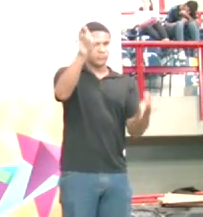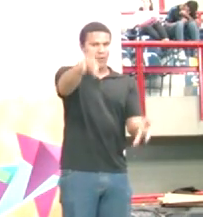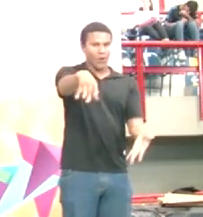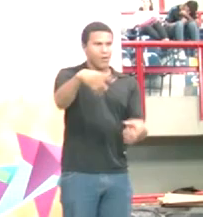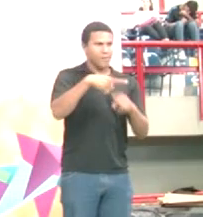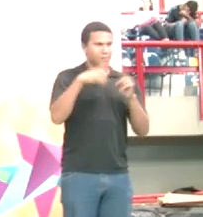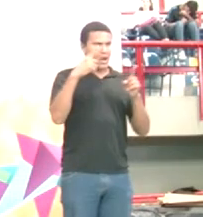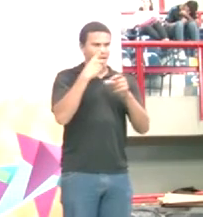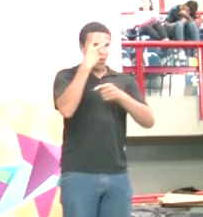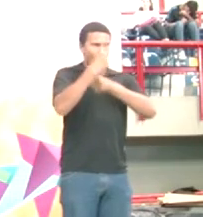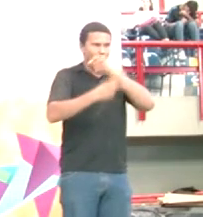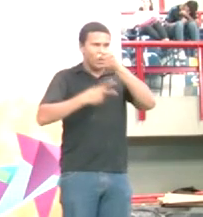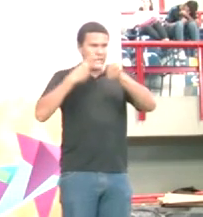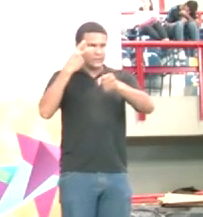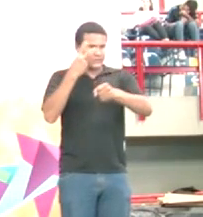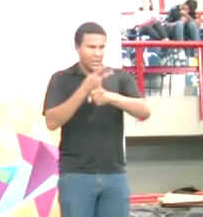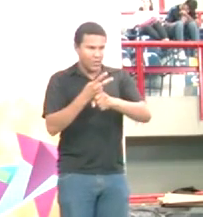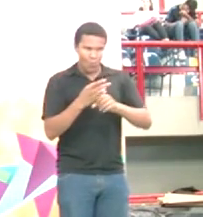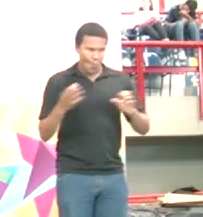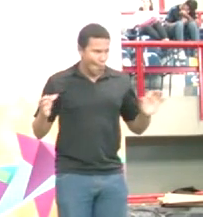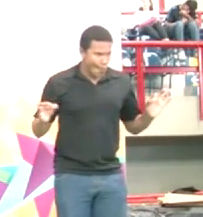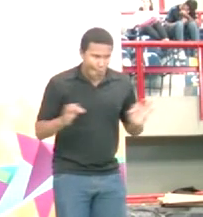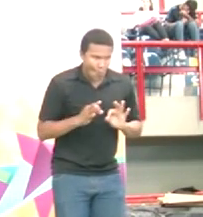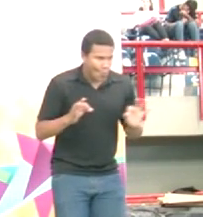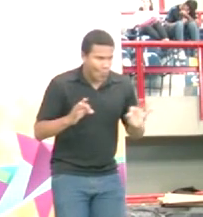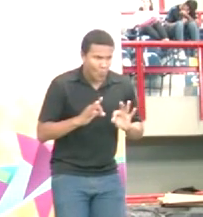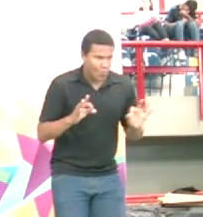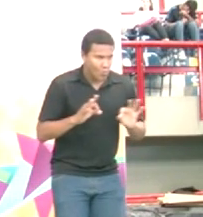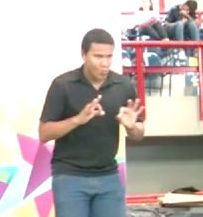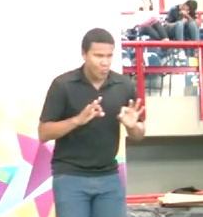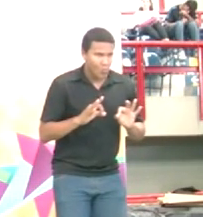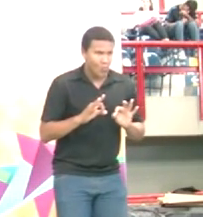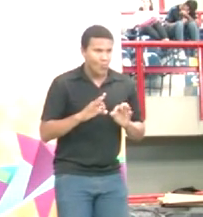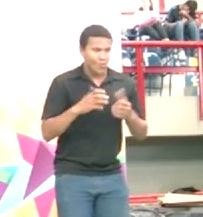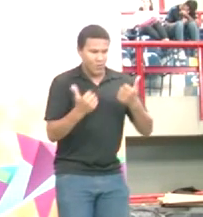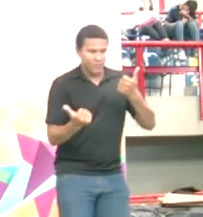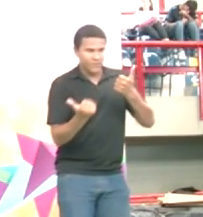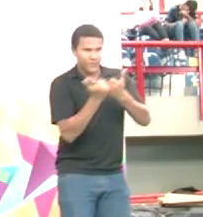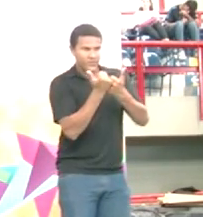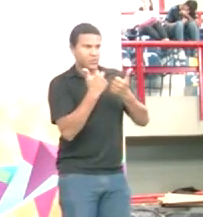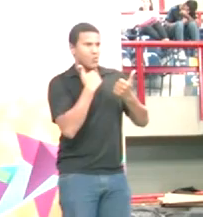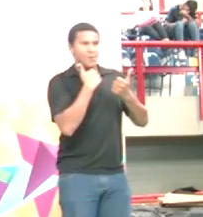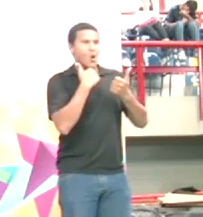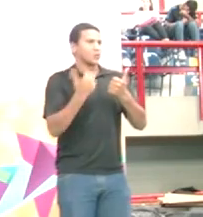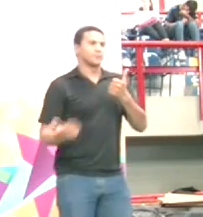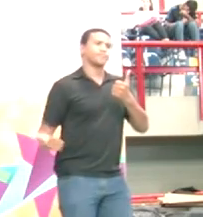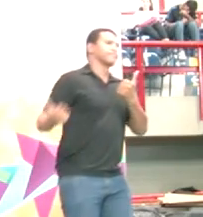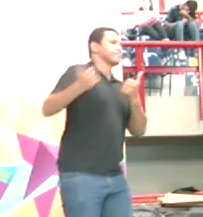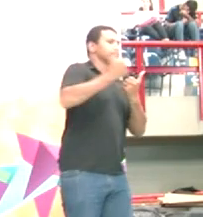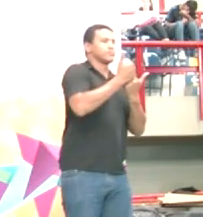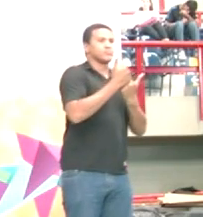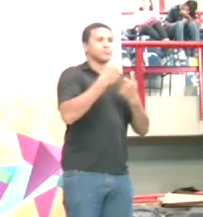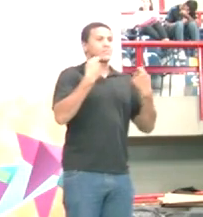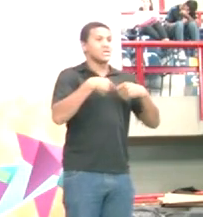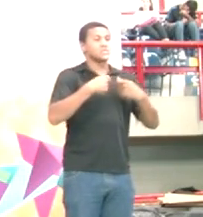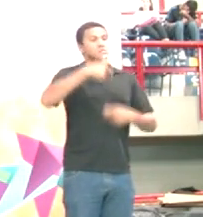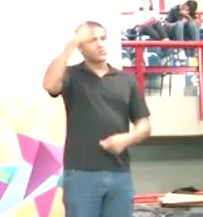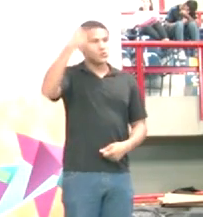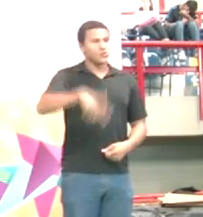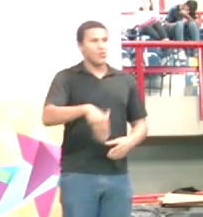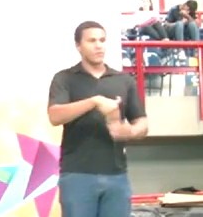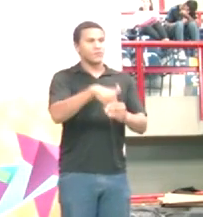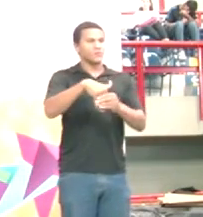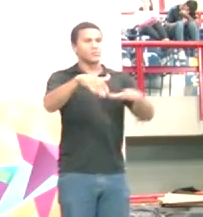não passassem 2 anos, o vice não podia governar. Tinha que haver